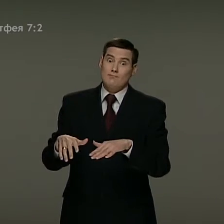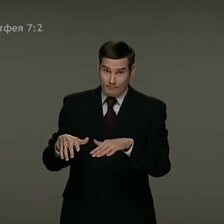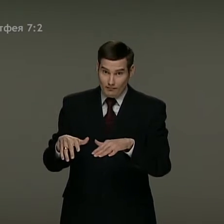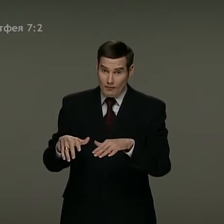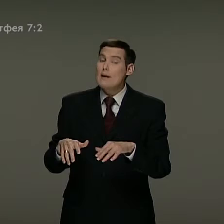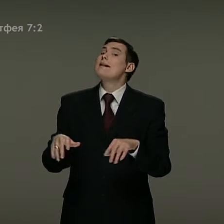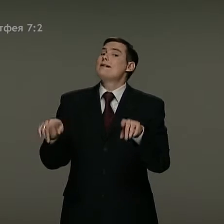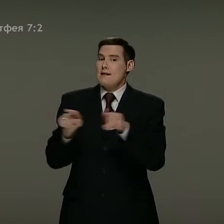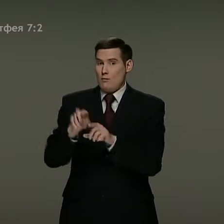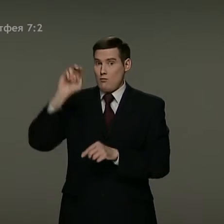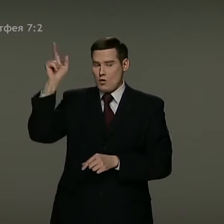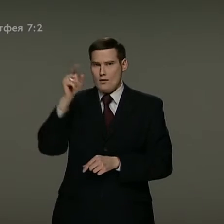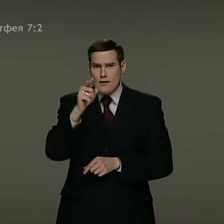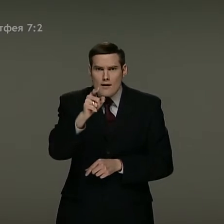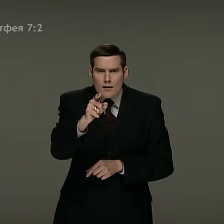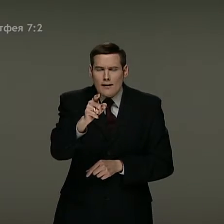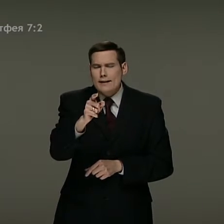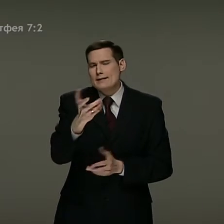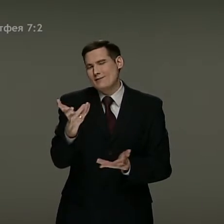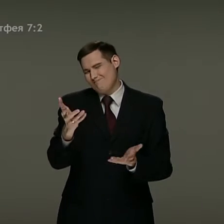На сосновом поле стола